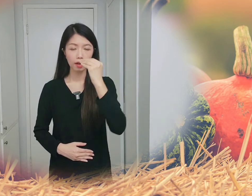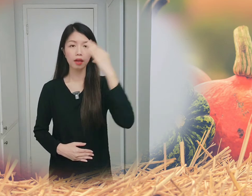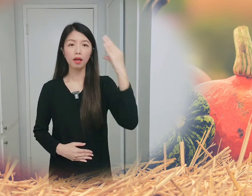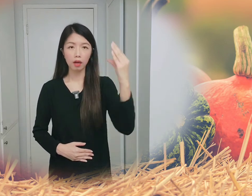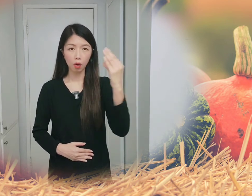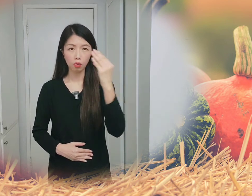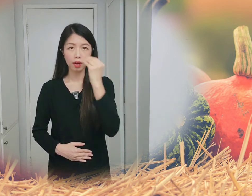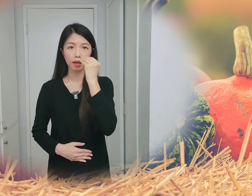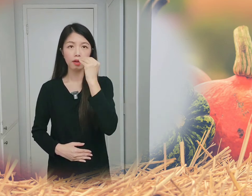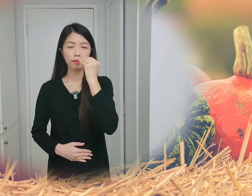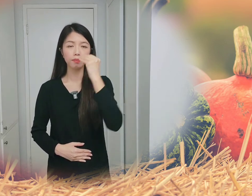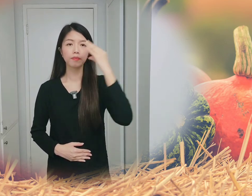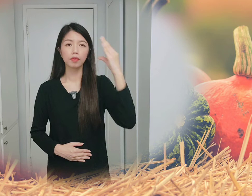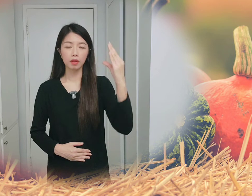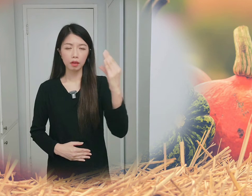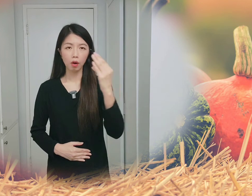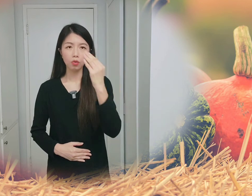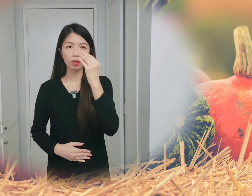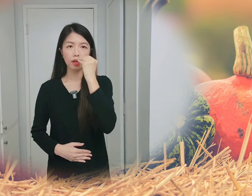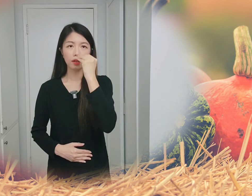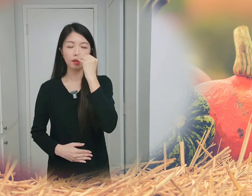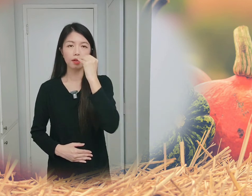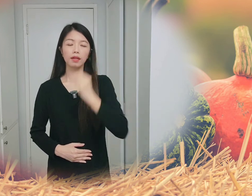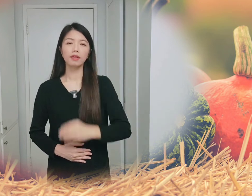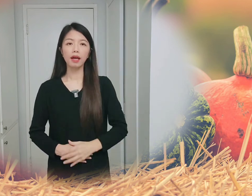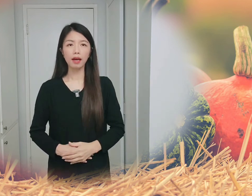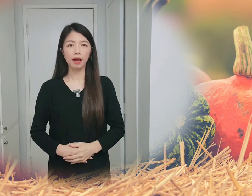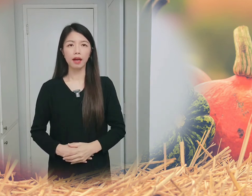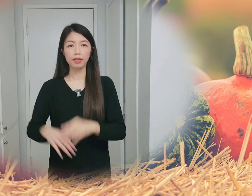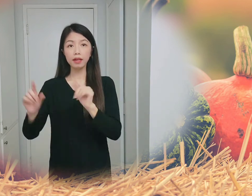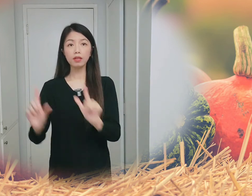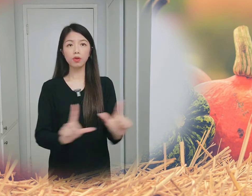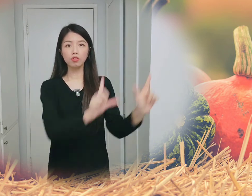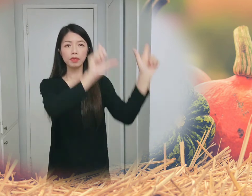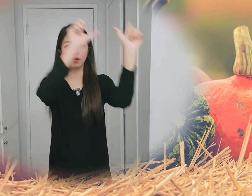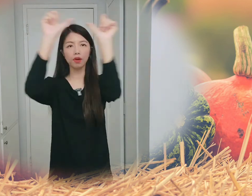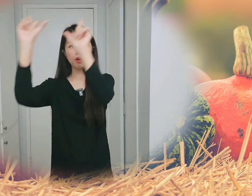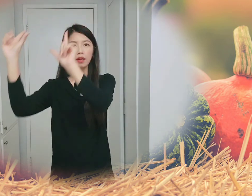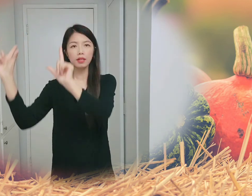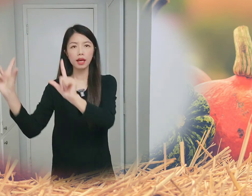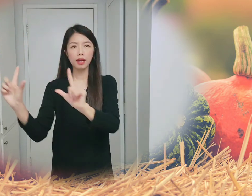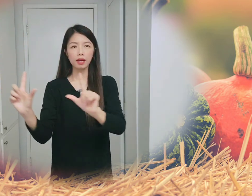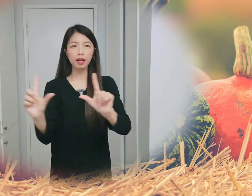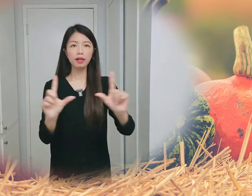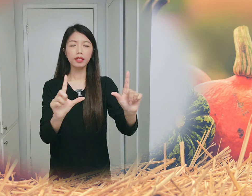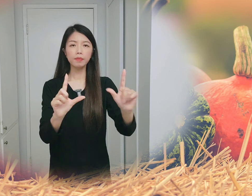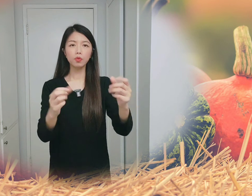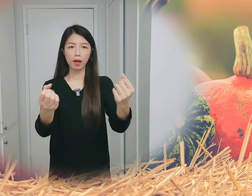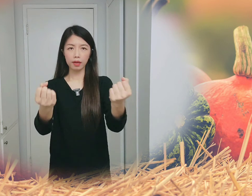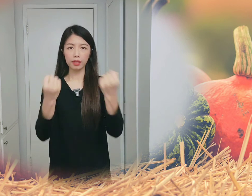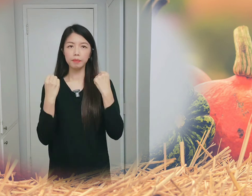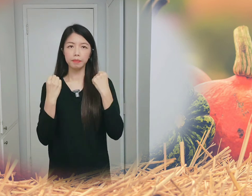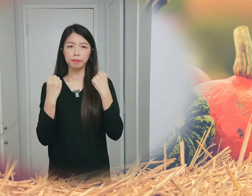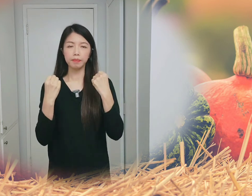거룩하다. 거룩하다. 거룩히 살아갈, 아까 살다 수어 해주시면 되고요. 살아갈